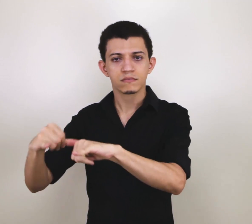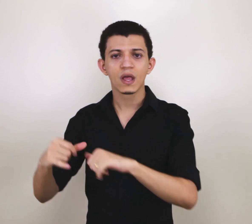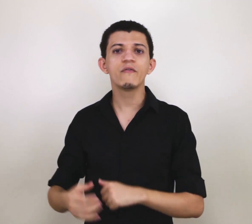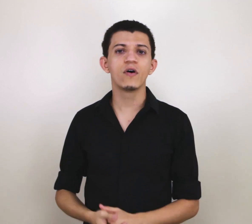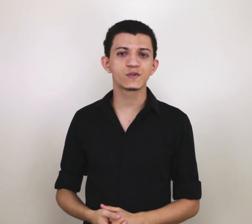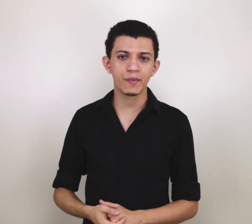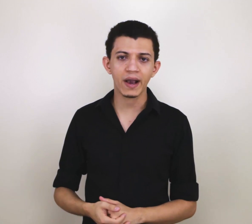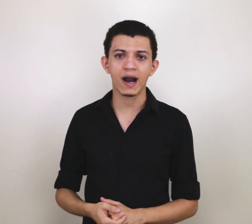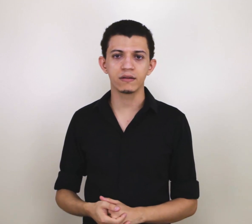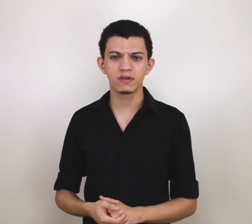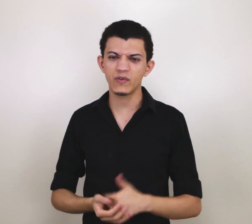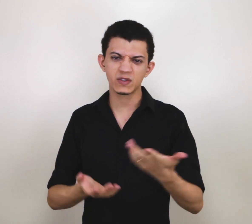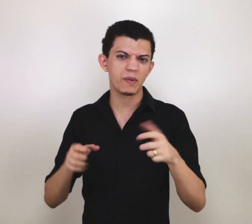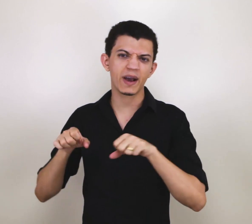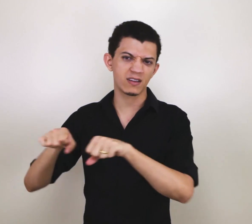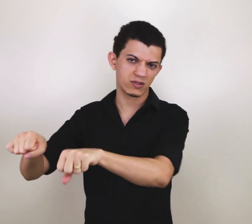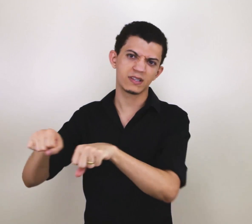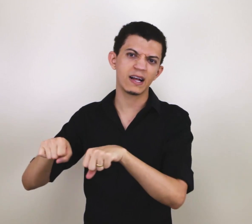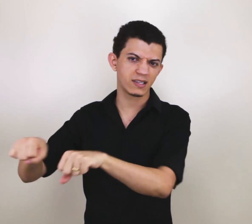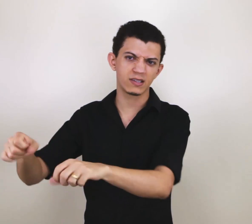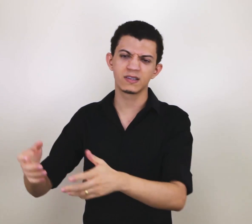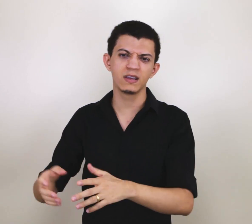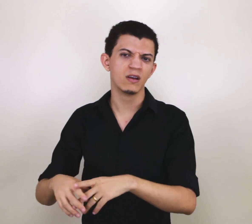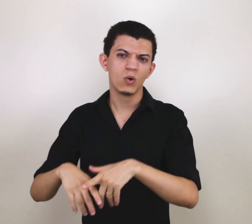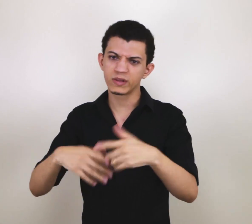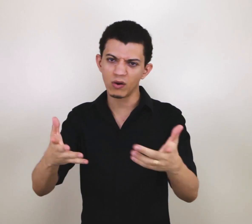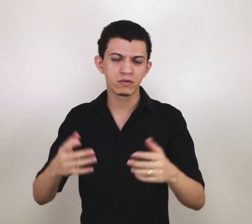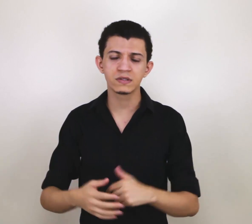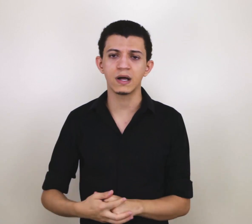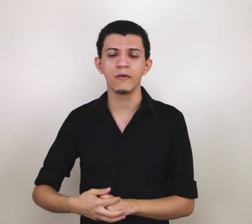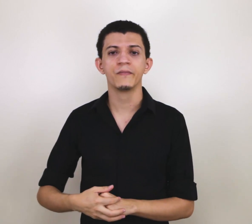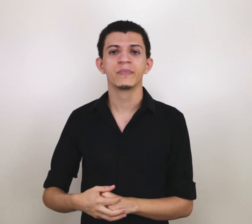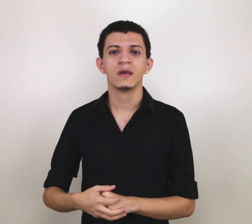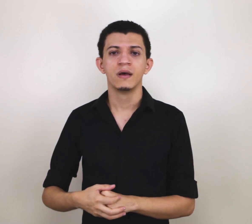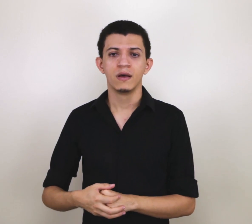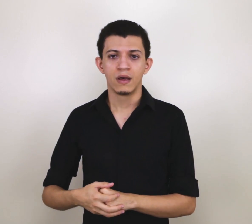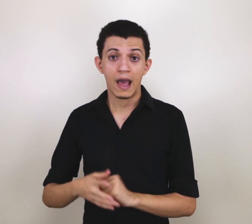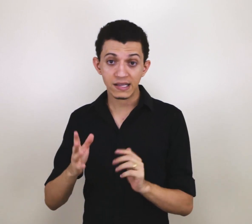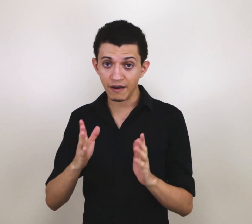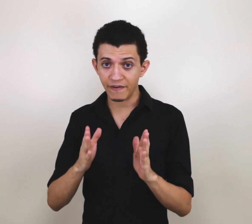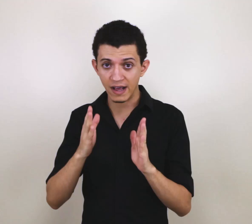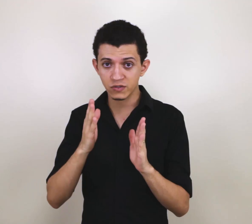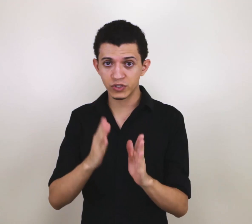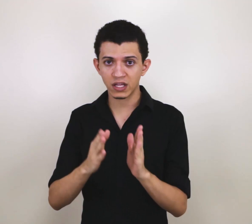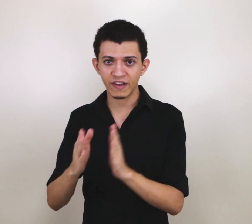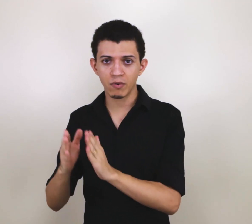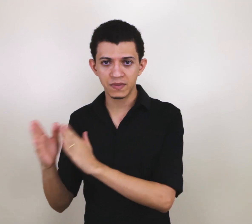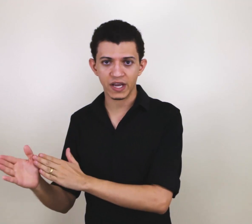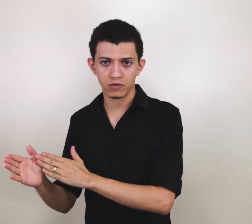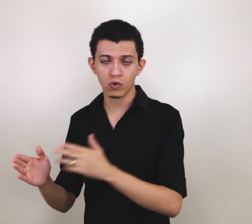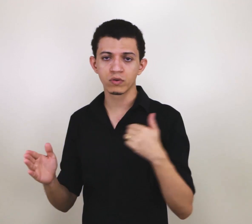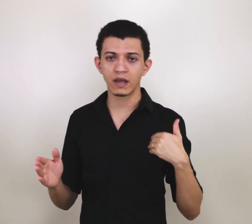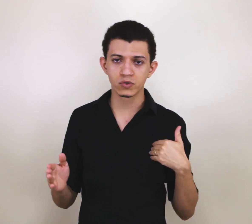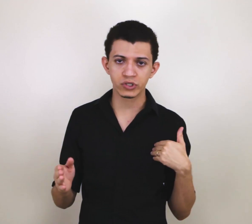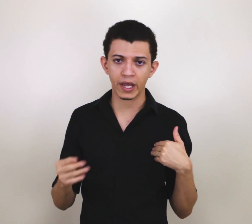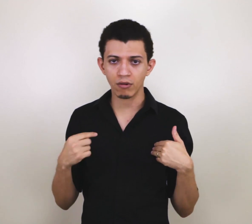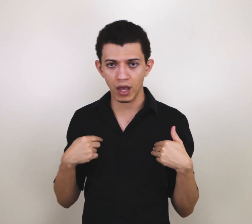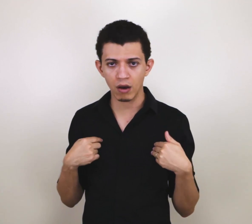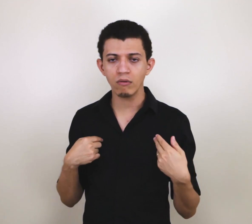Eu vou ao supermercado. Talvez o supermercado de sua cidade seja assim, ou tem outro sinal. Essa é a frase sujeito, verbo, objeto. Ocultei o sujeito, eu,